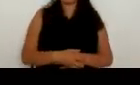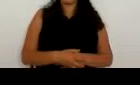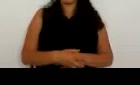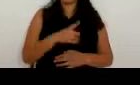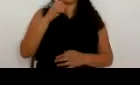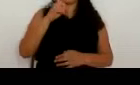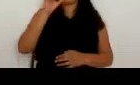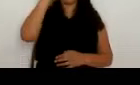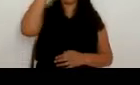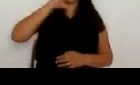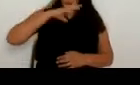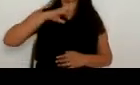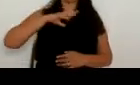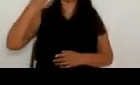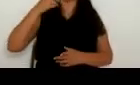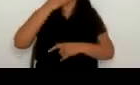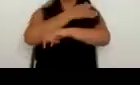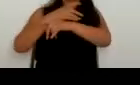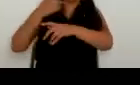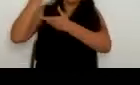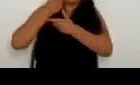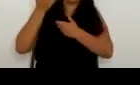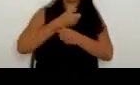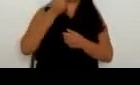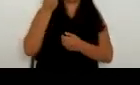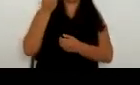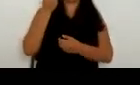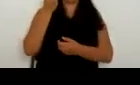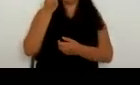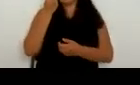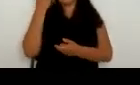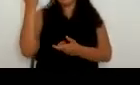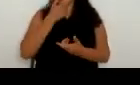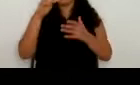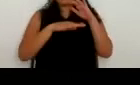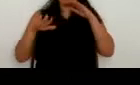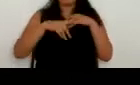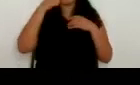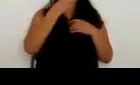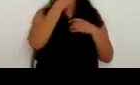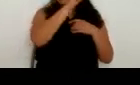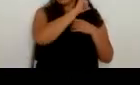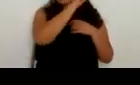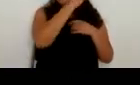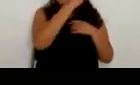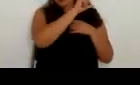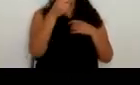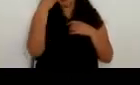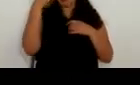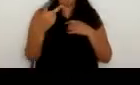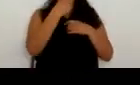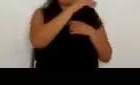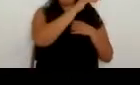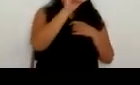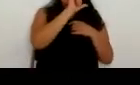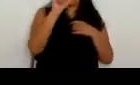en salarios mínimos menos de un salario mínimo más de un salario mínimo a uno y medio más de uno y medio a